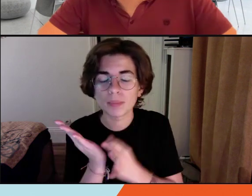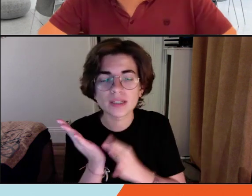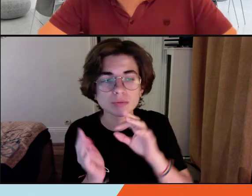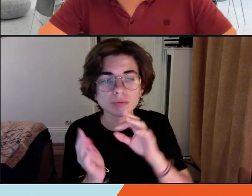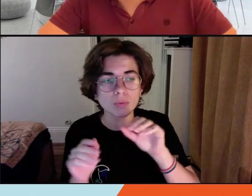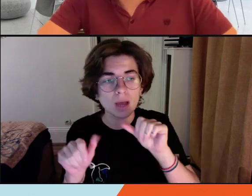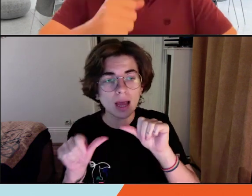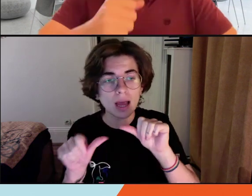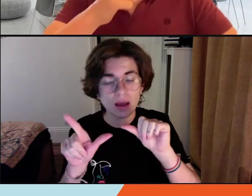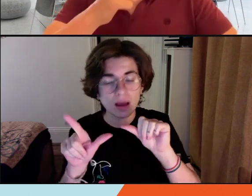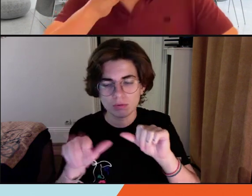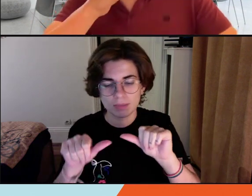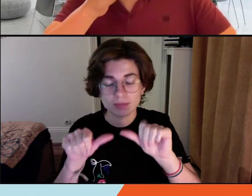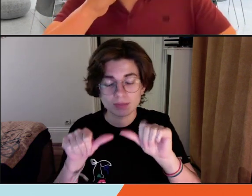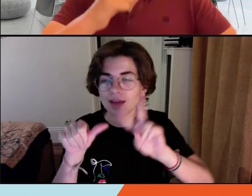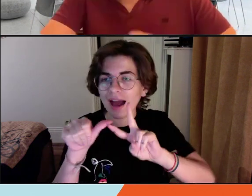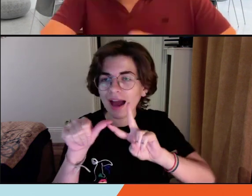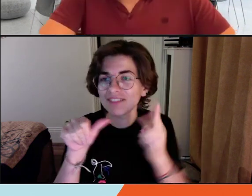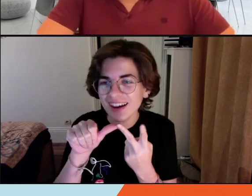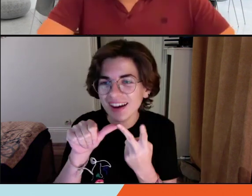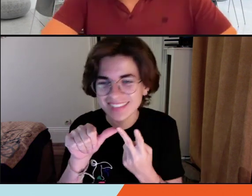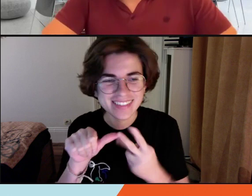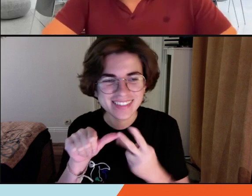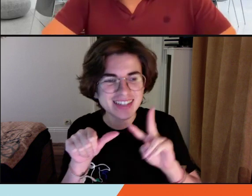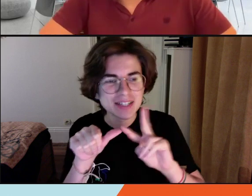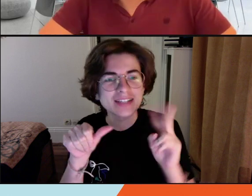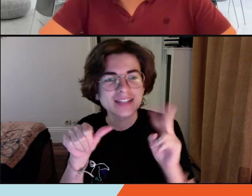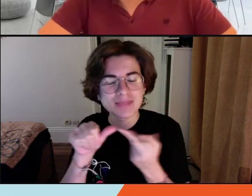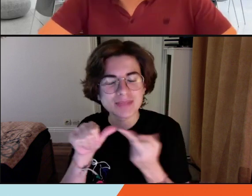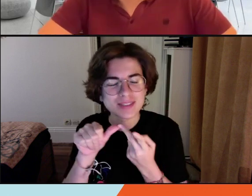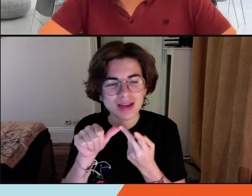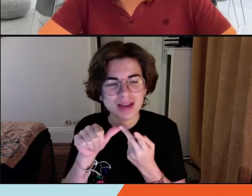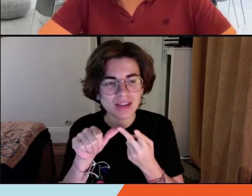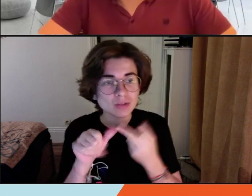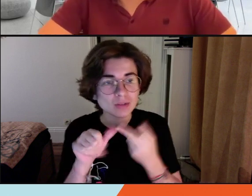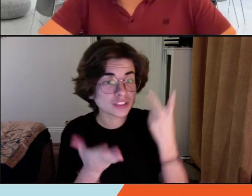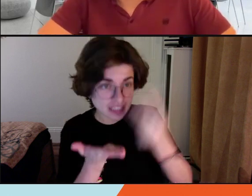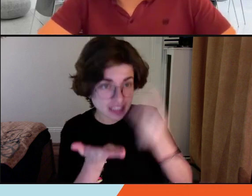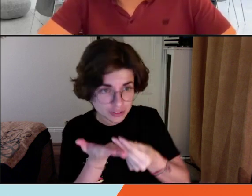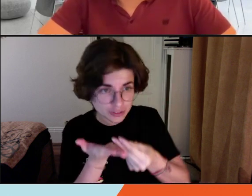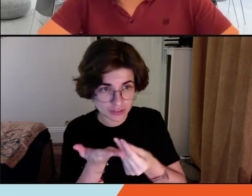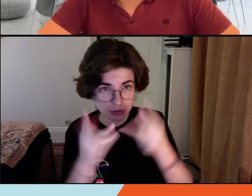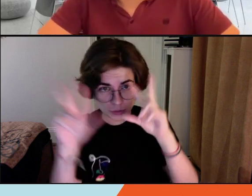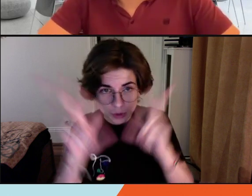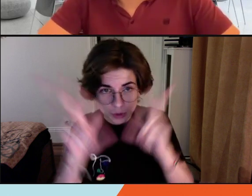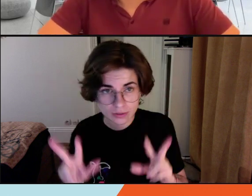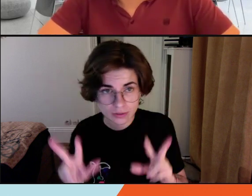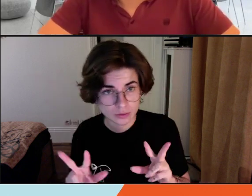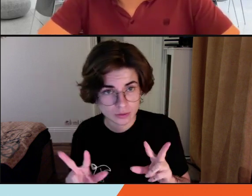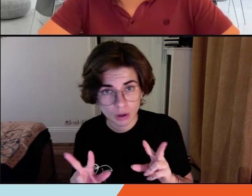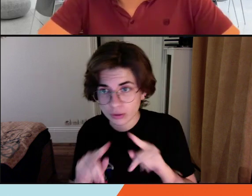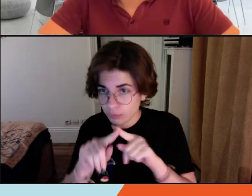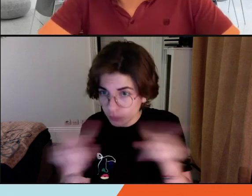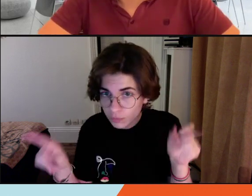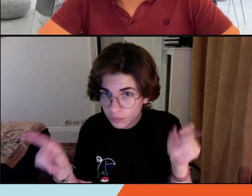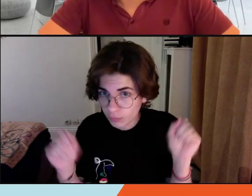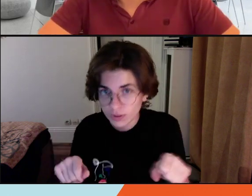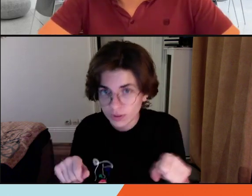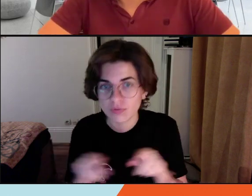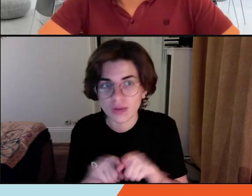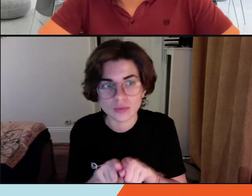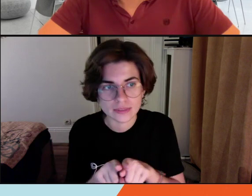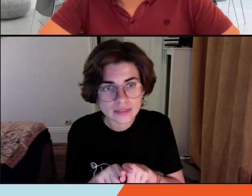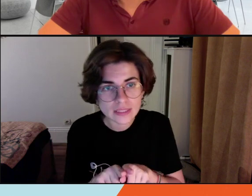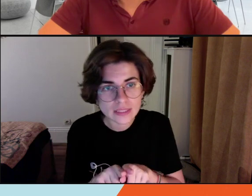l'application pardon, Ava, l'application Ava que j'ai téléchargée de mon ordinateur et que vous pouvez le faire